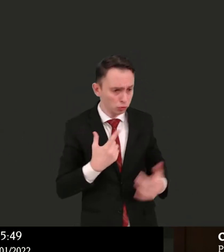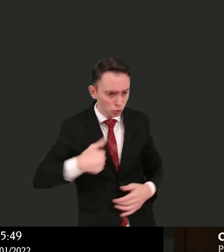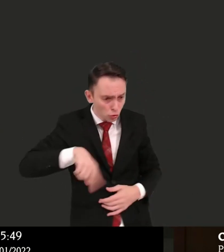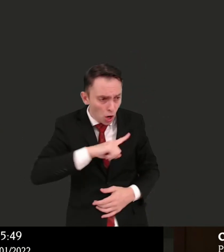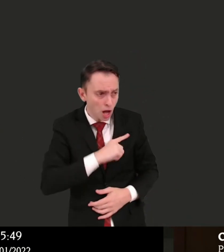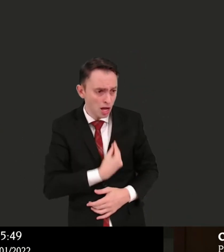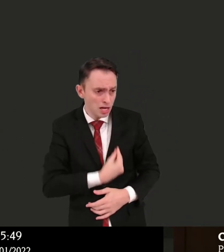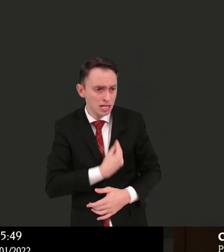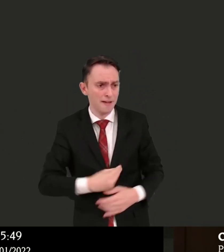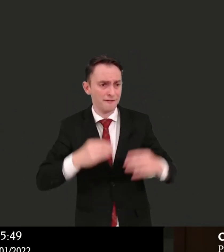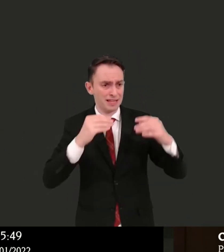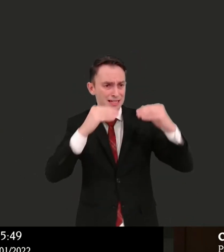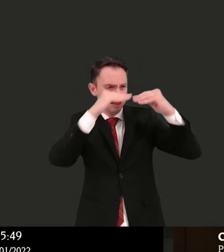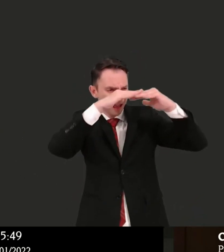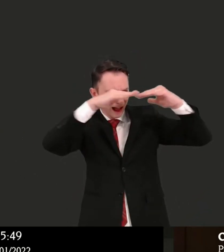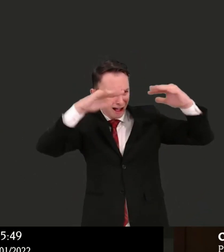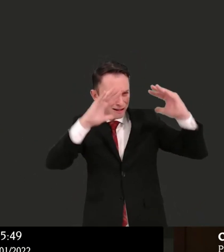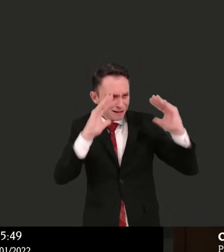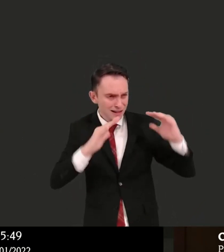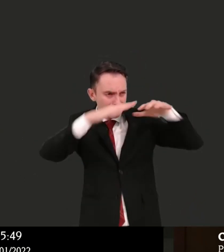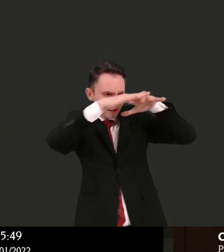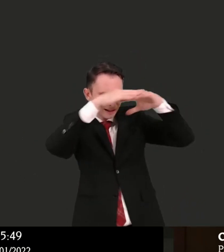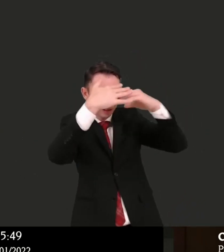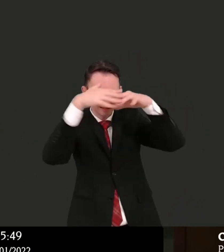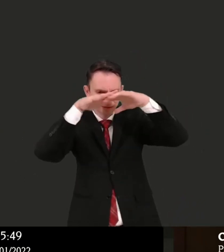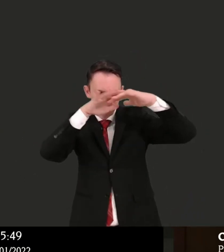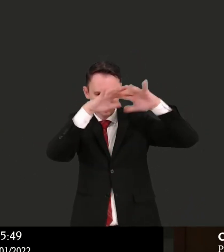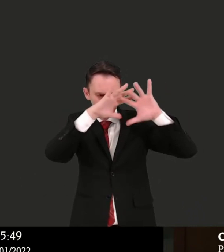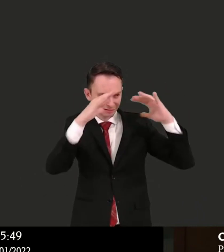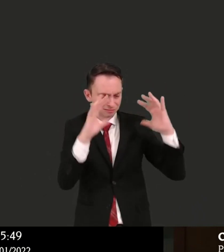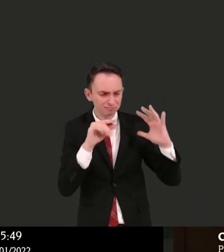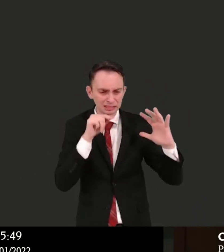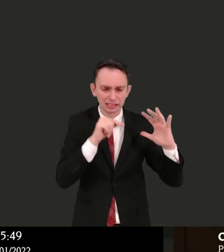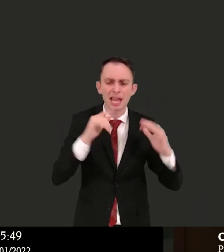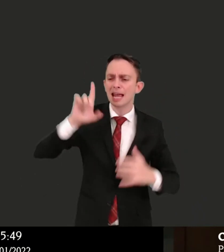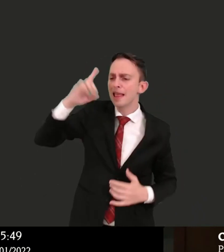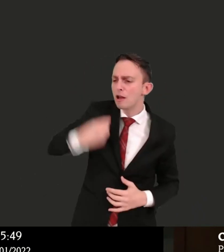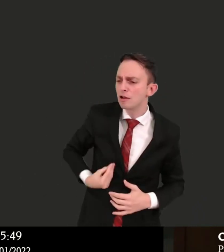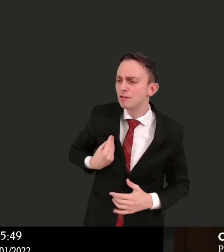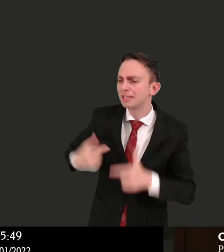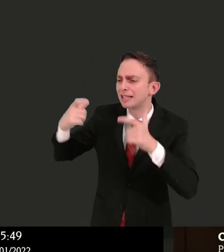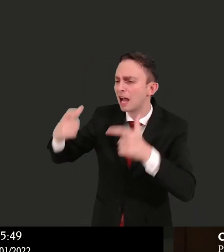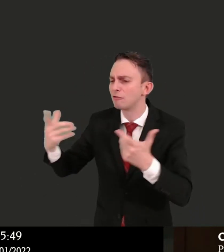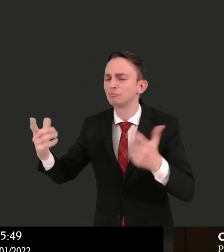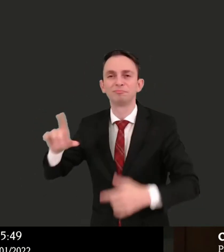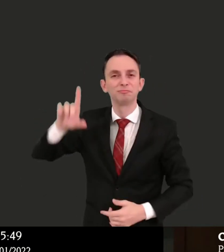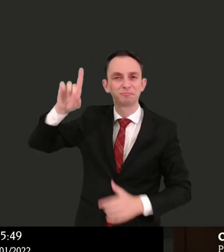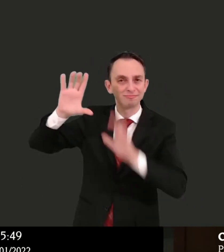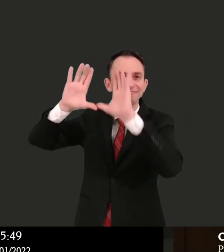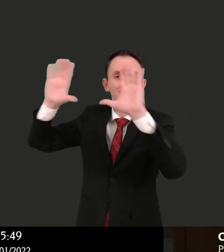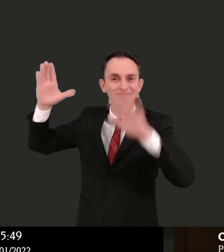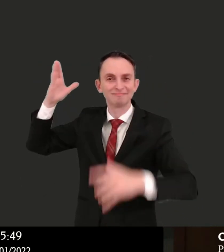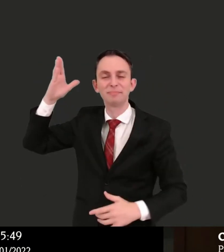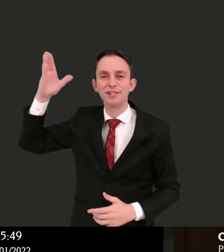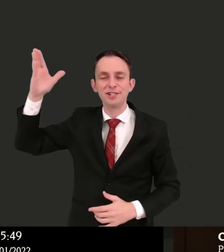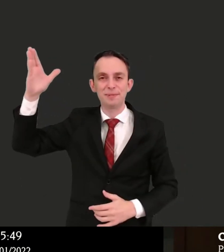cidadã e cidadão daquela cidade. Nós somos chamados para isso, para essa grande mudança de